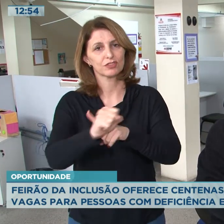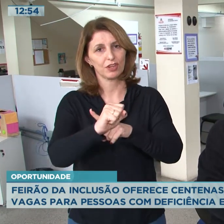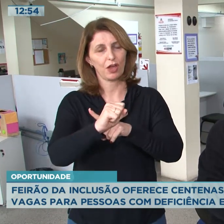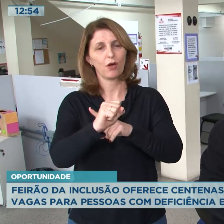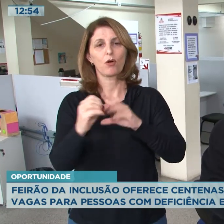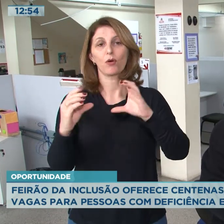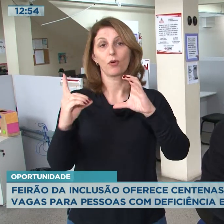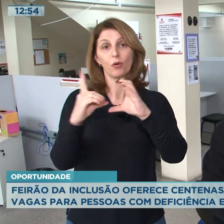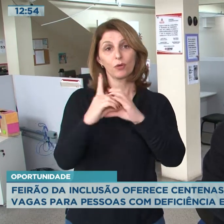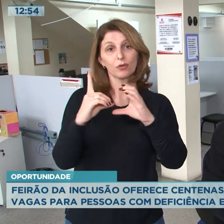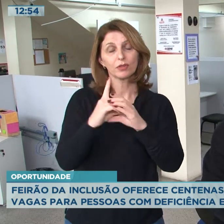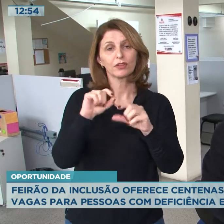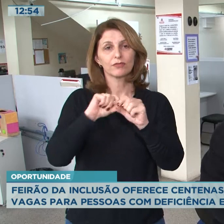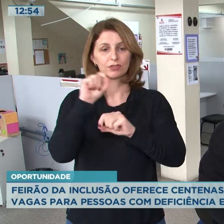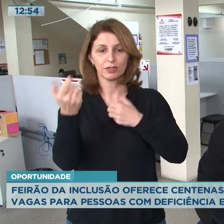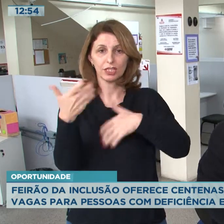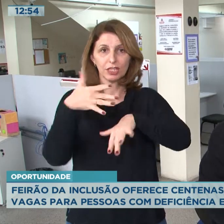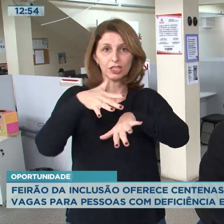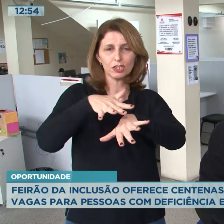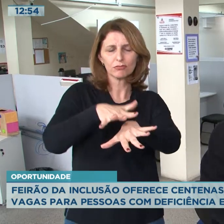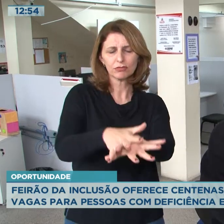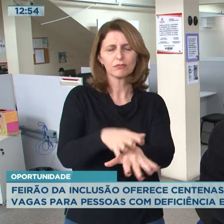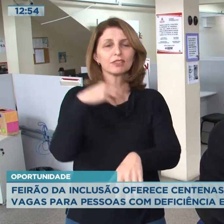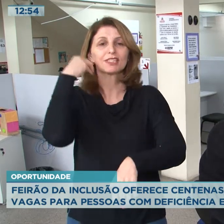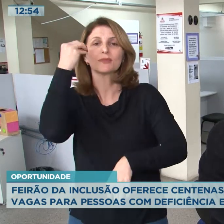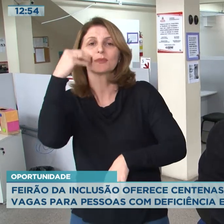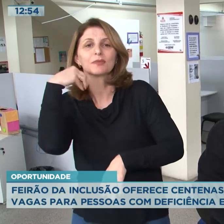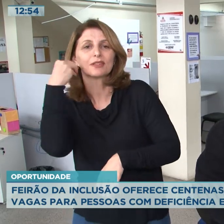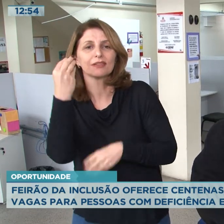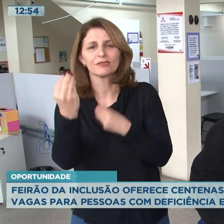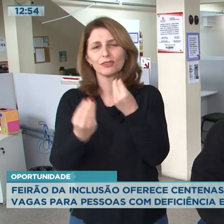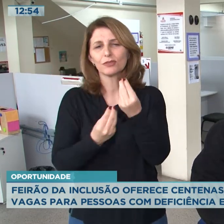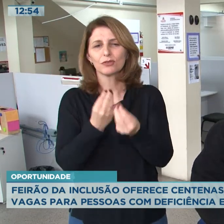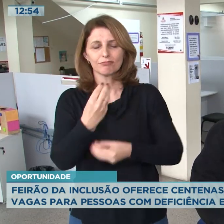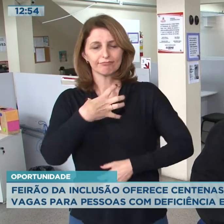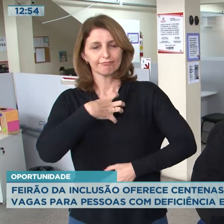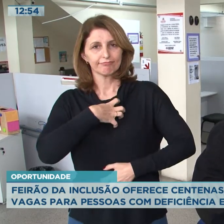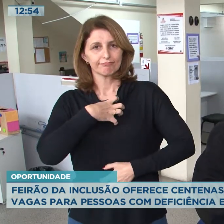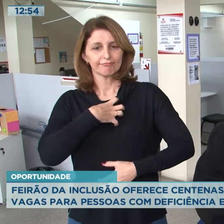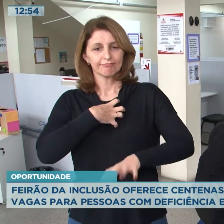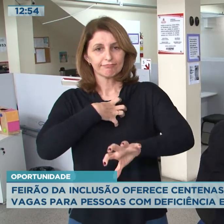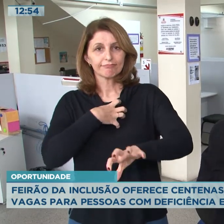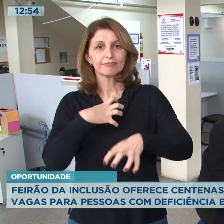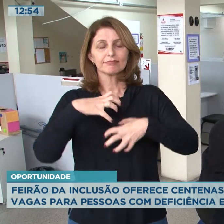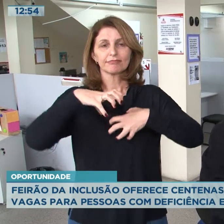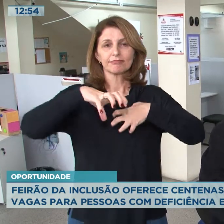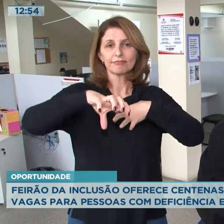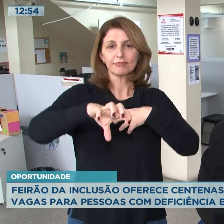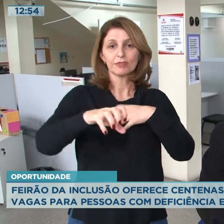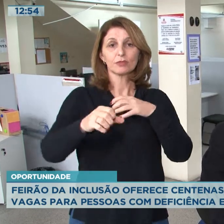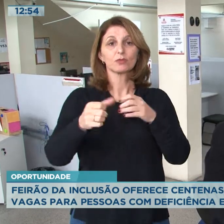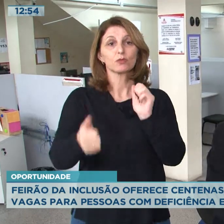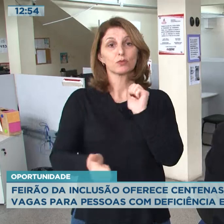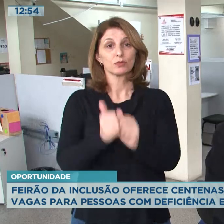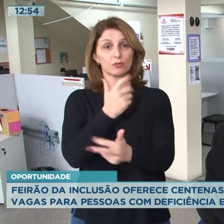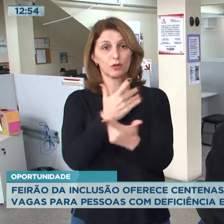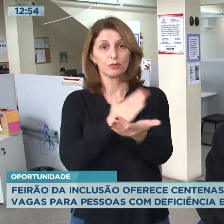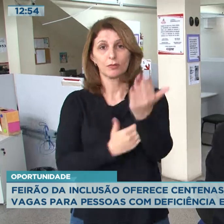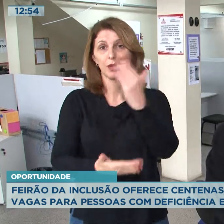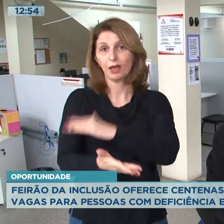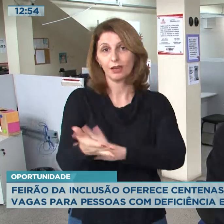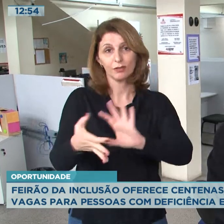CONDE. Eles vão fazer uma ação de inclusão e vivência, de como é que as pessoas se sentem ao fazer um esporte